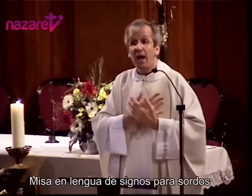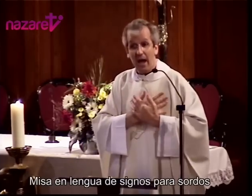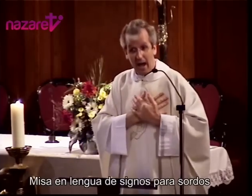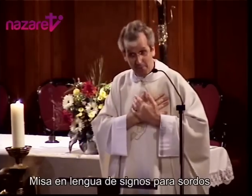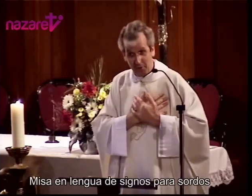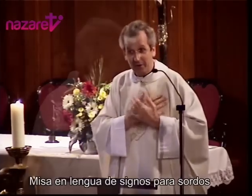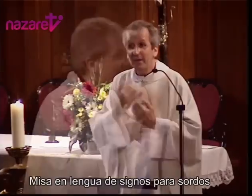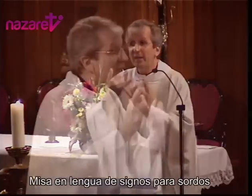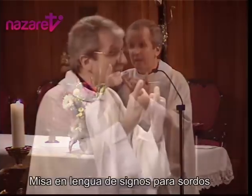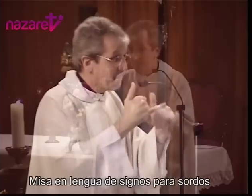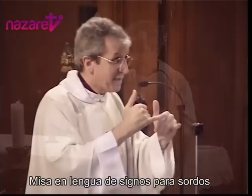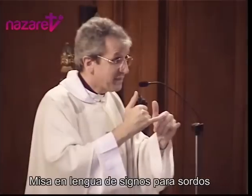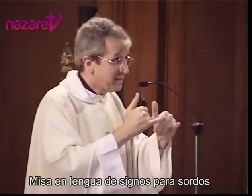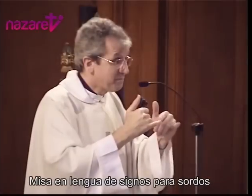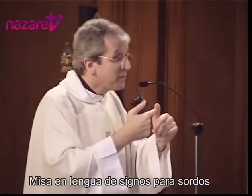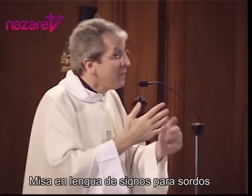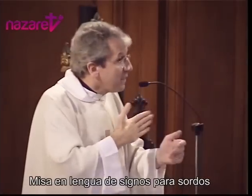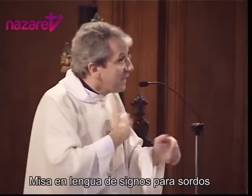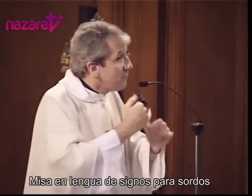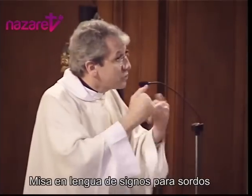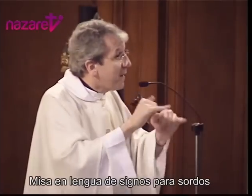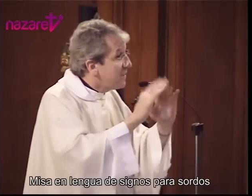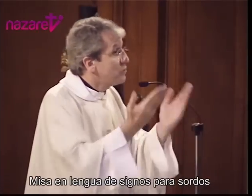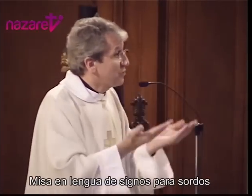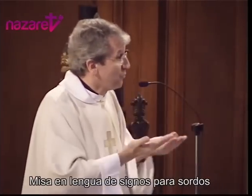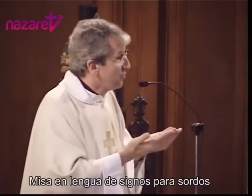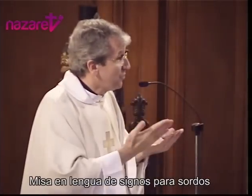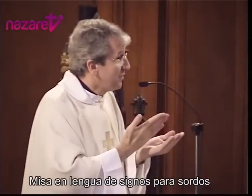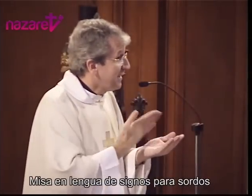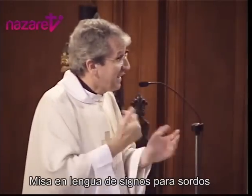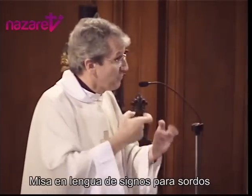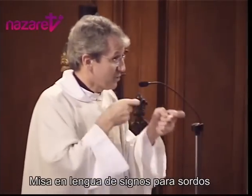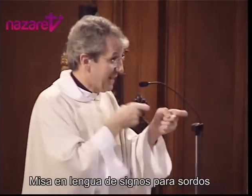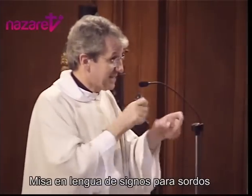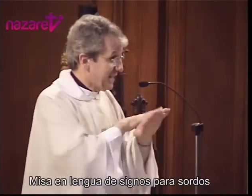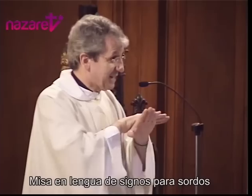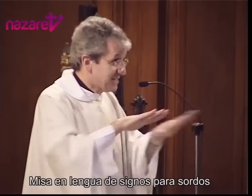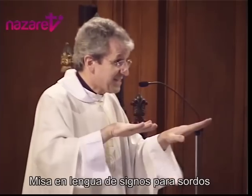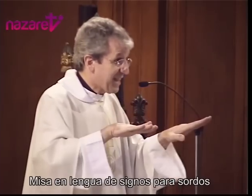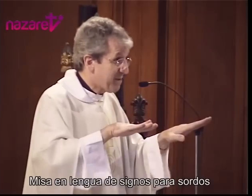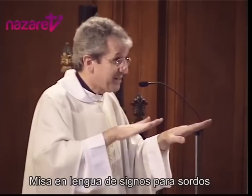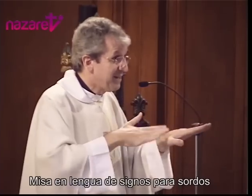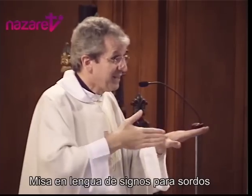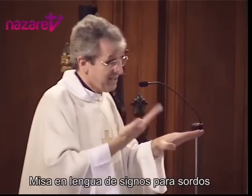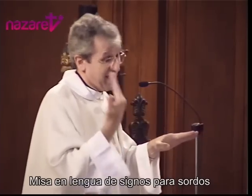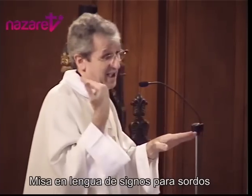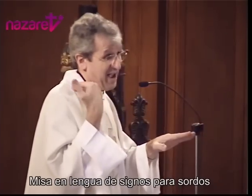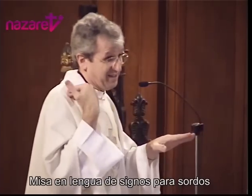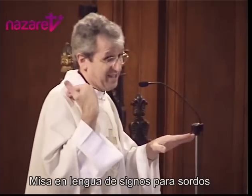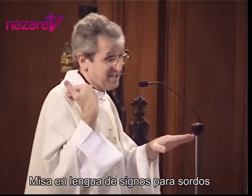Amor y paz. Queremos paz en nuestro mundo. Queremos que las guerras se acaben. Anteayer,